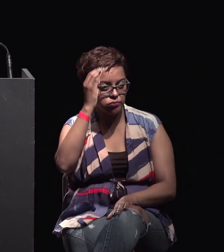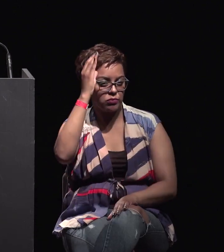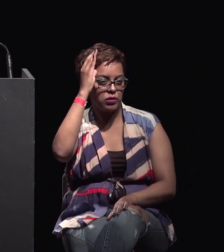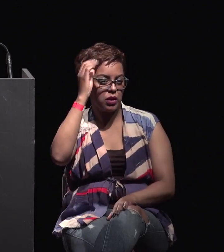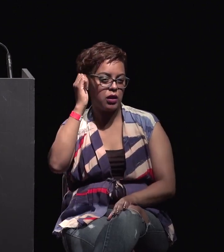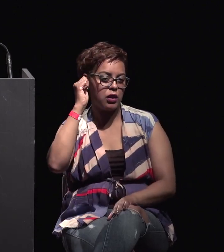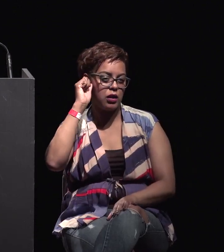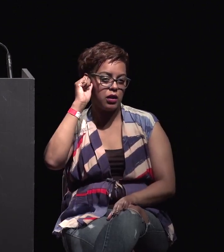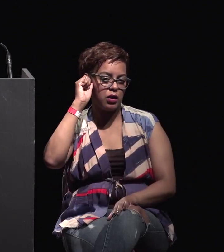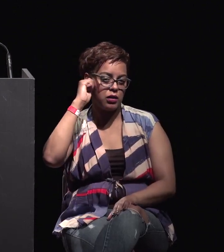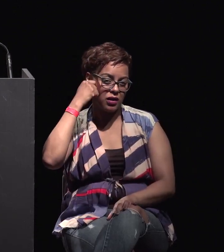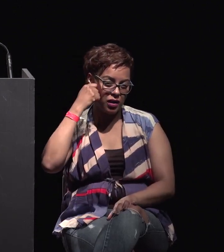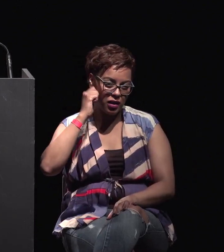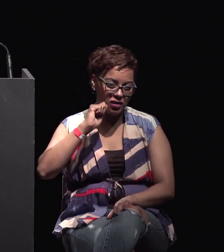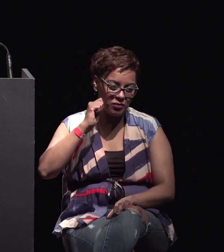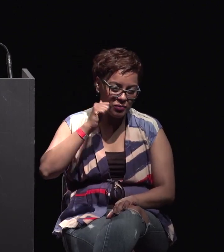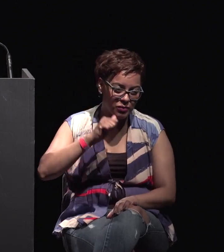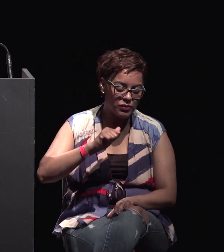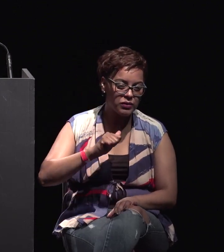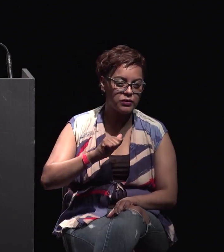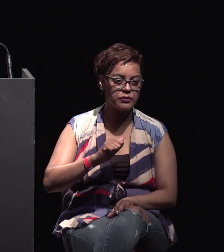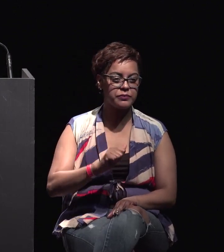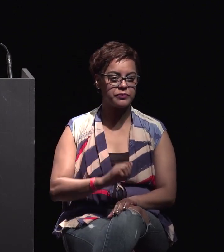das mulheres negras,